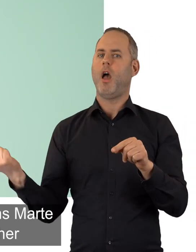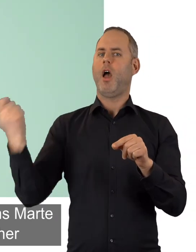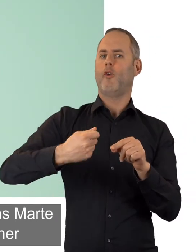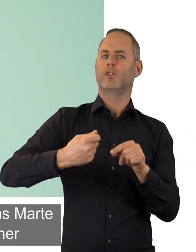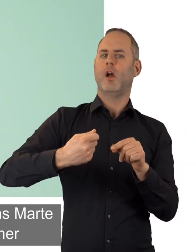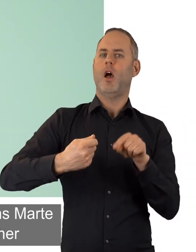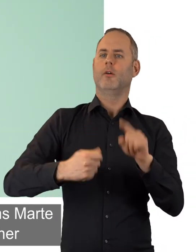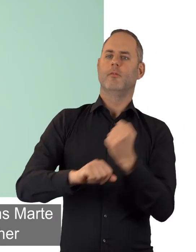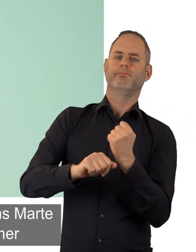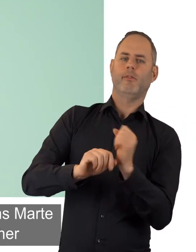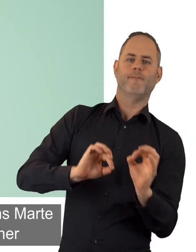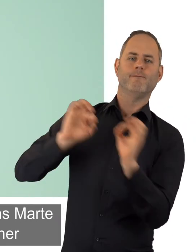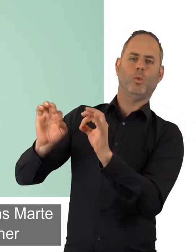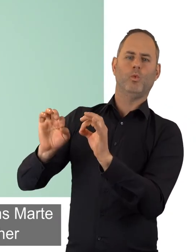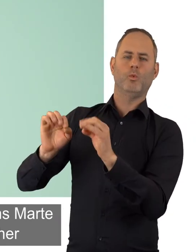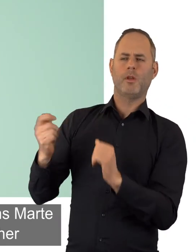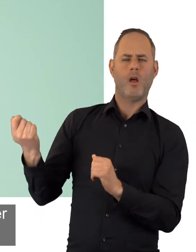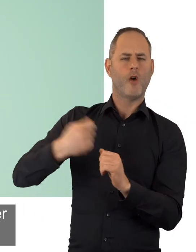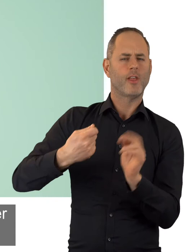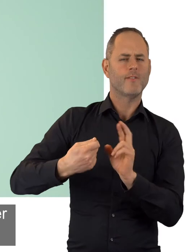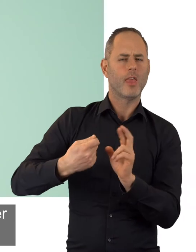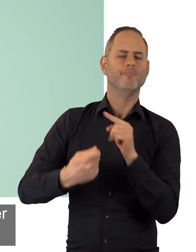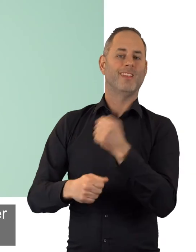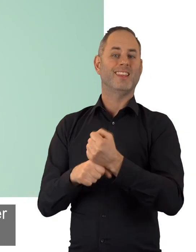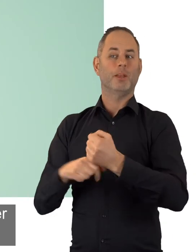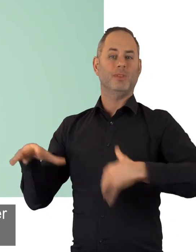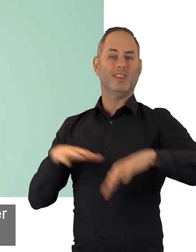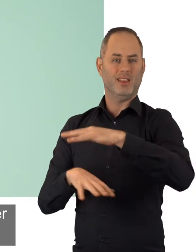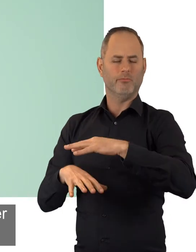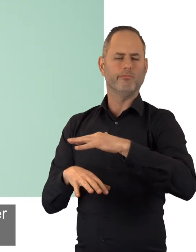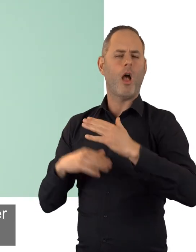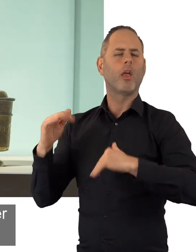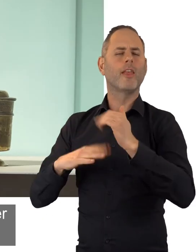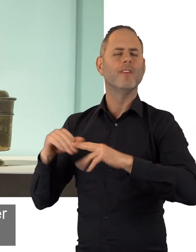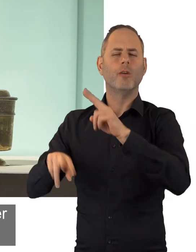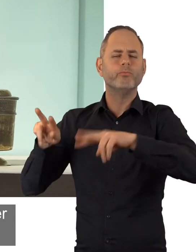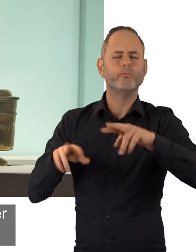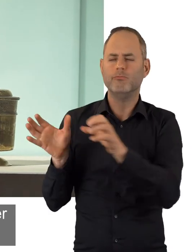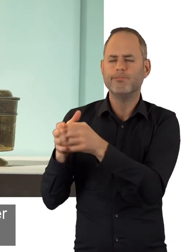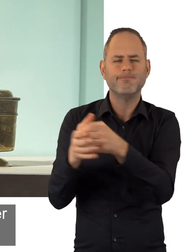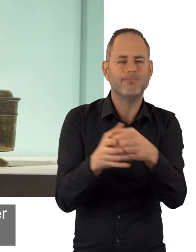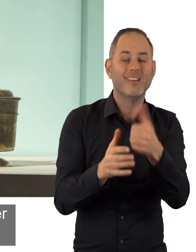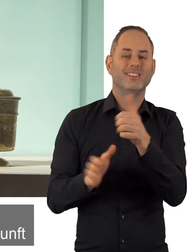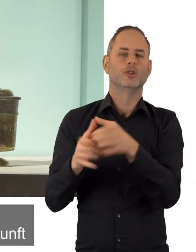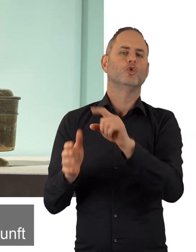Auftrag für diesen Becher wohl von einer Kemptner Zunft bekommen hat.